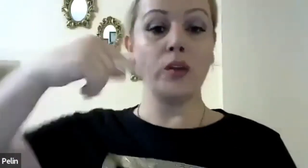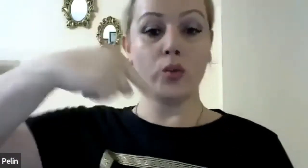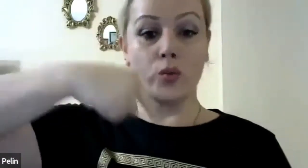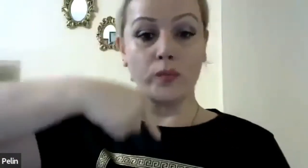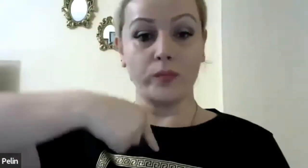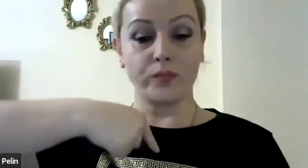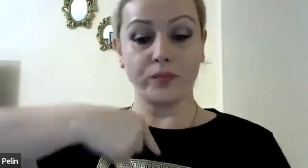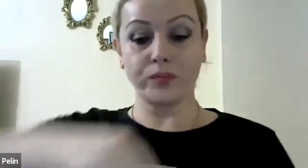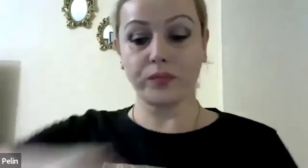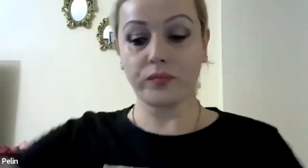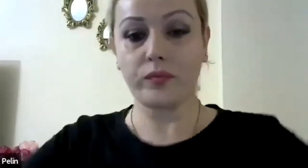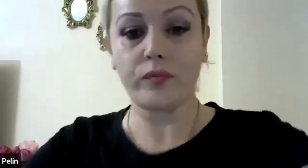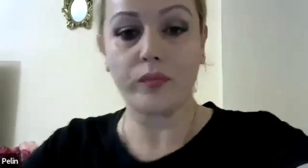öğreniyorum.